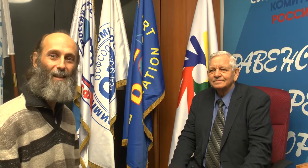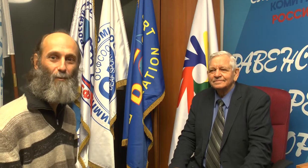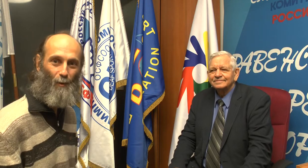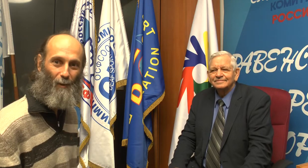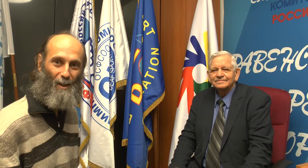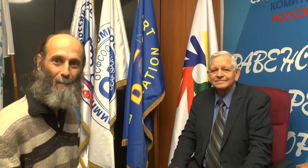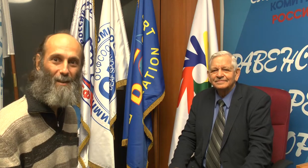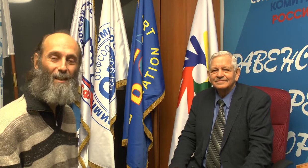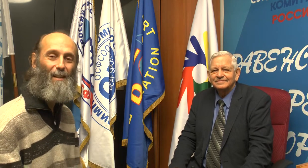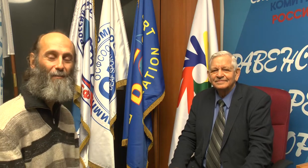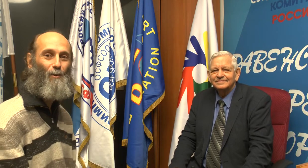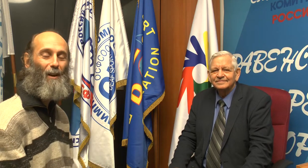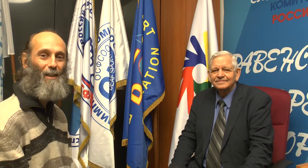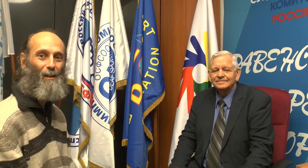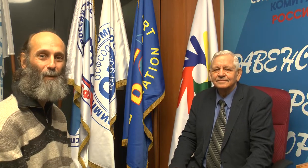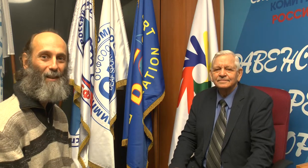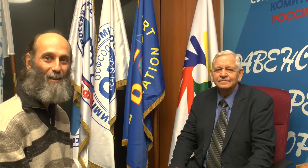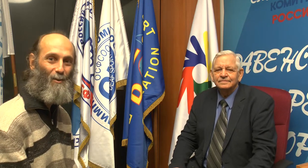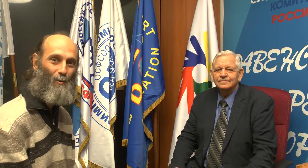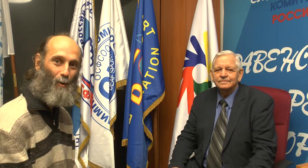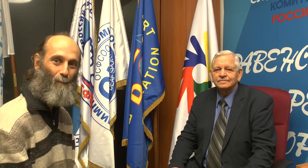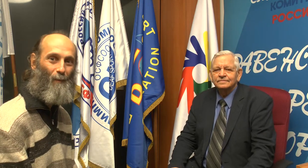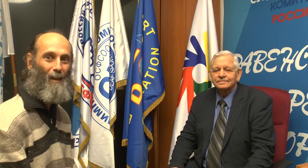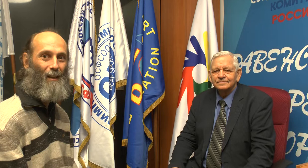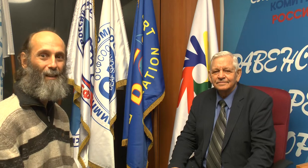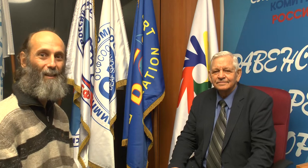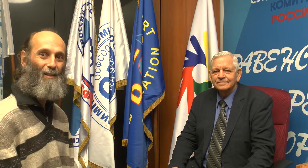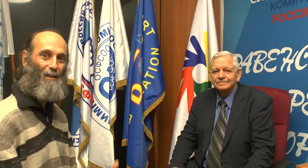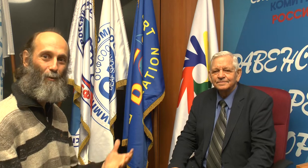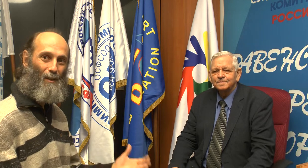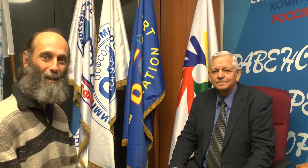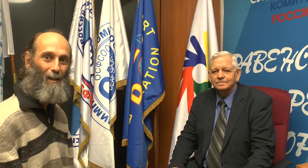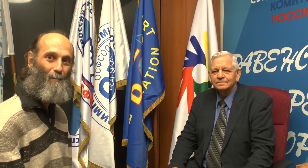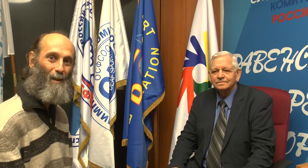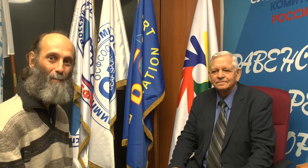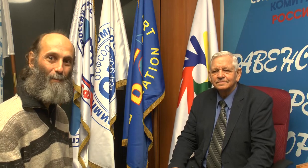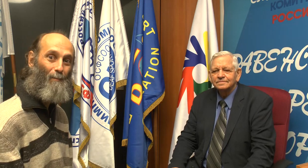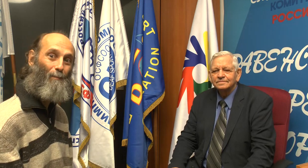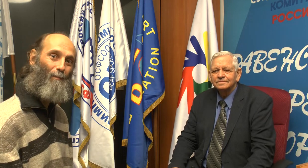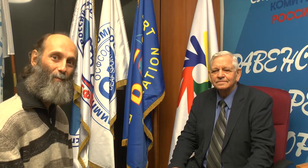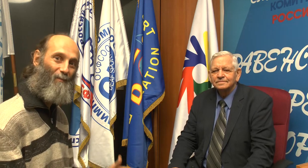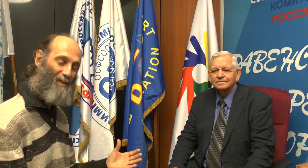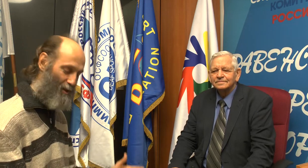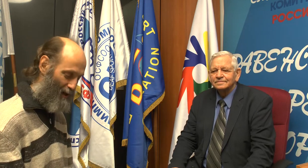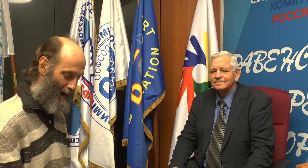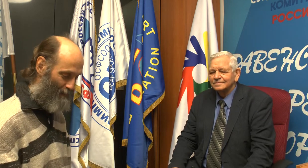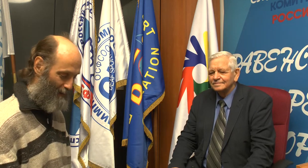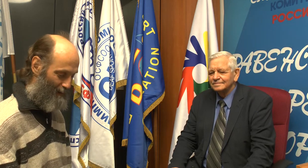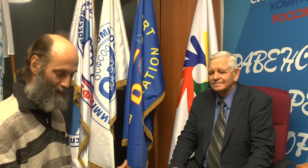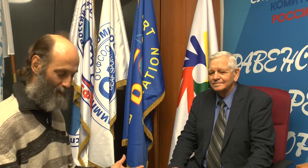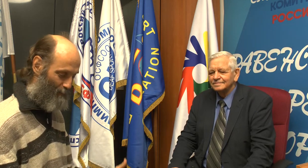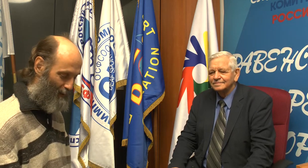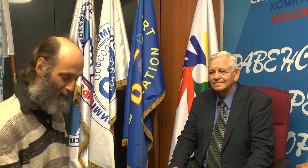Здравствуйте, уважаемые зрители видеоканала «Планета Дзюдо». Сегодня мы встречаемся с